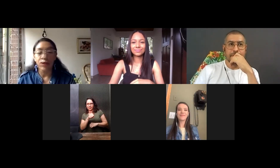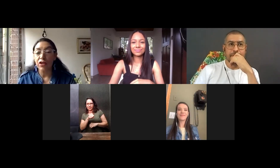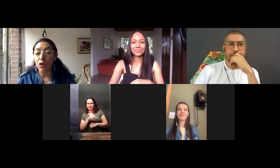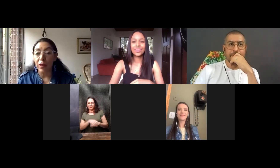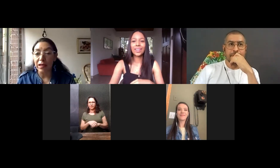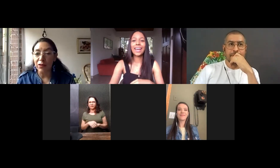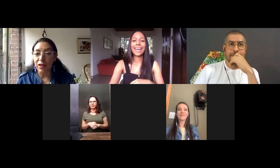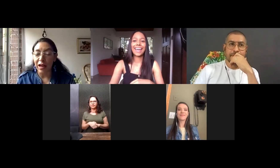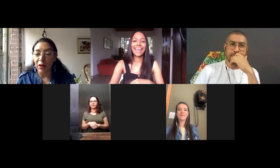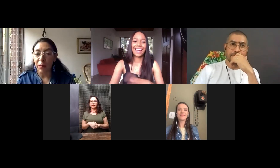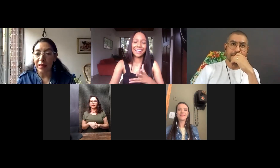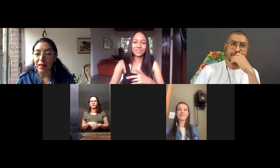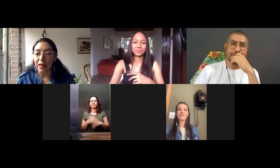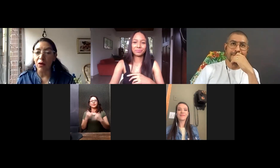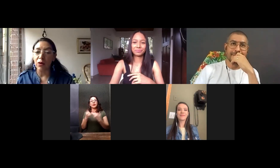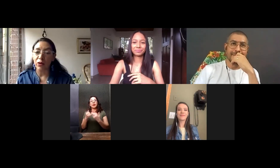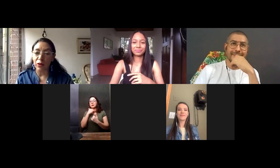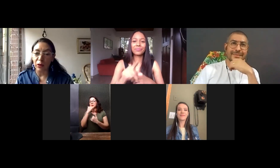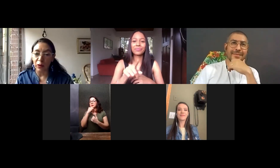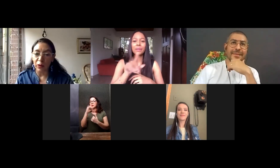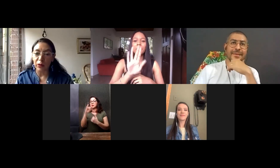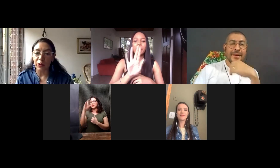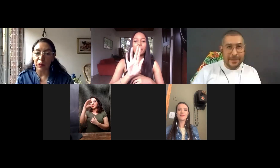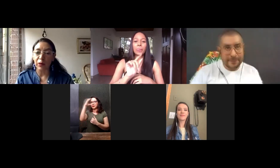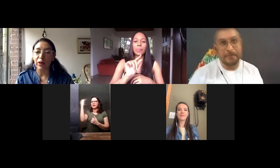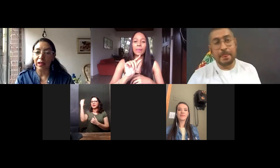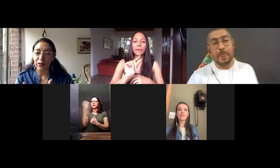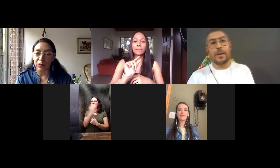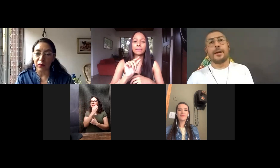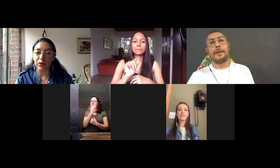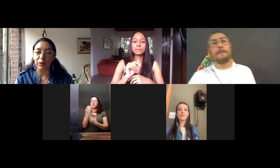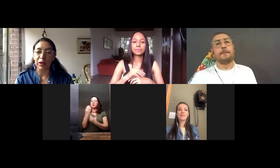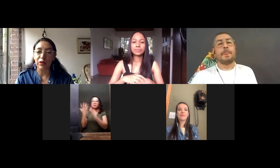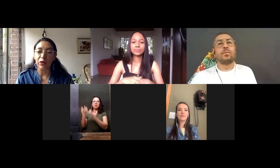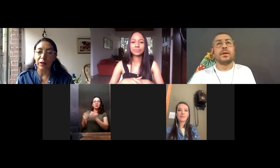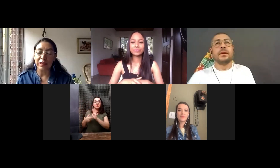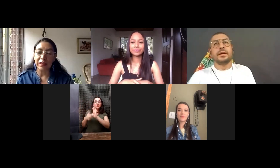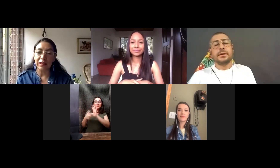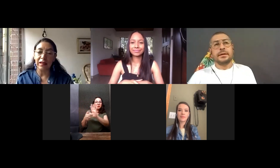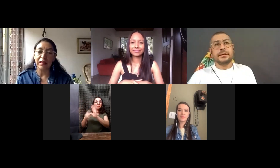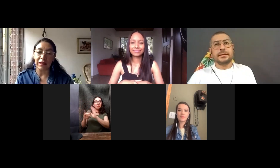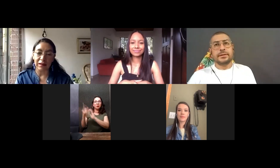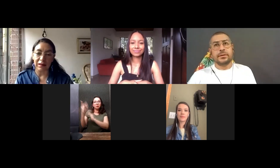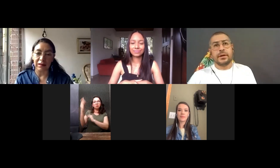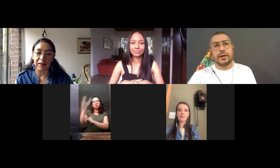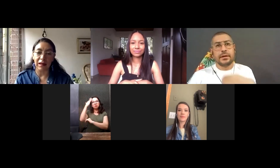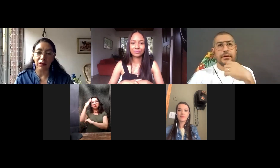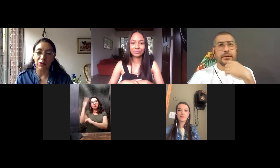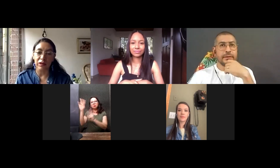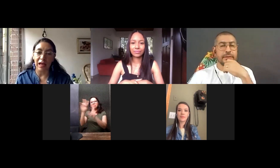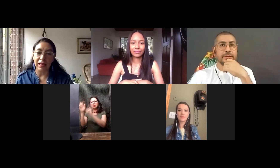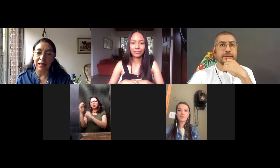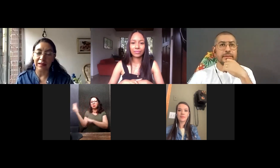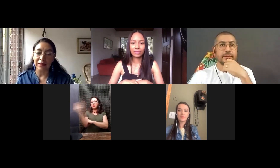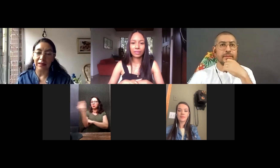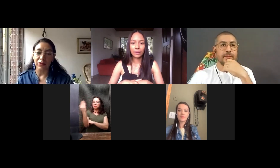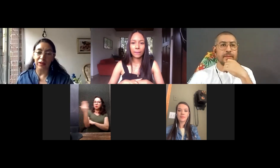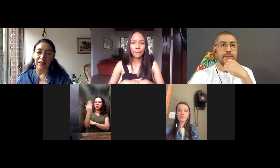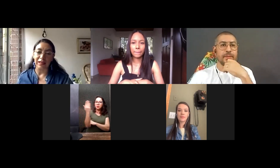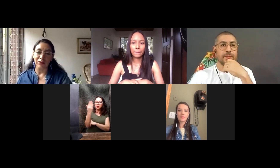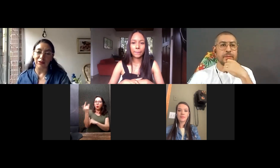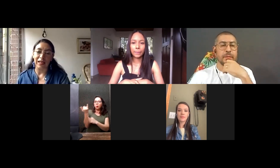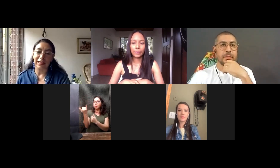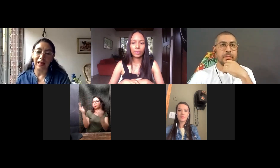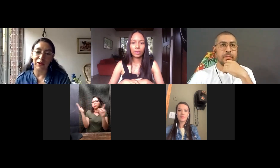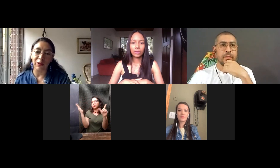Ahora no sé si Giovanni nos quiera compartir otro poco de su conocimiento sobre cine y Okay. algún tráiler distinto